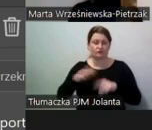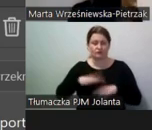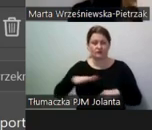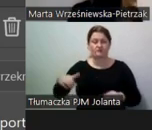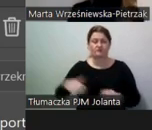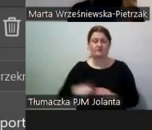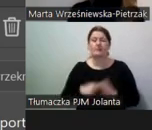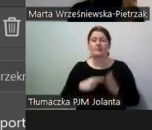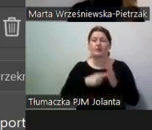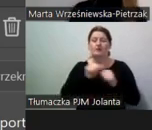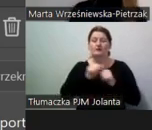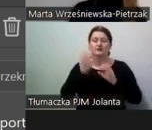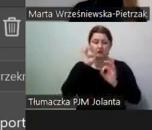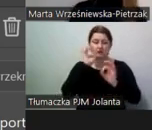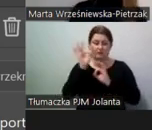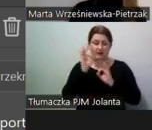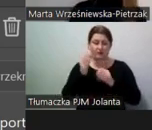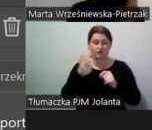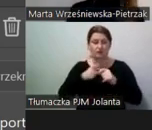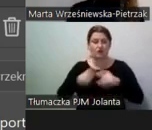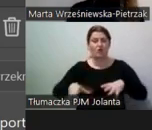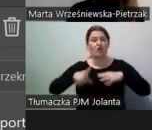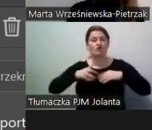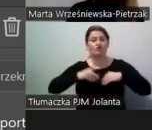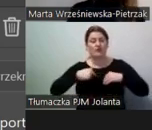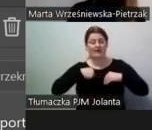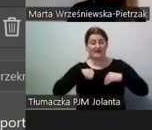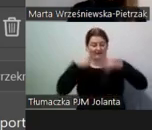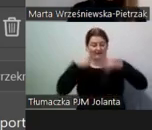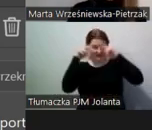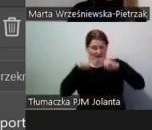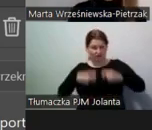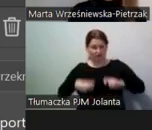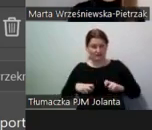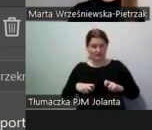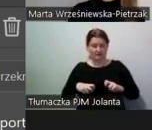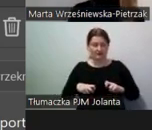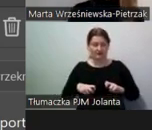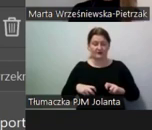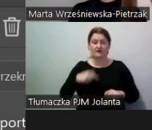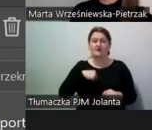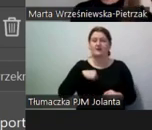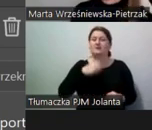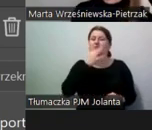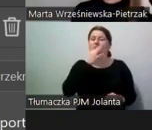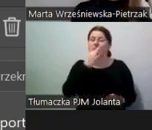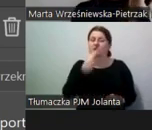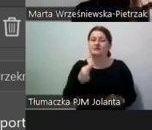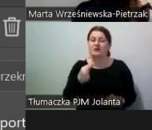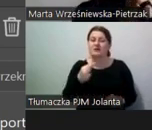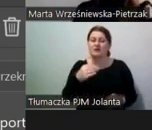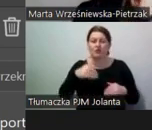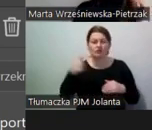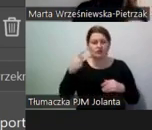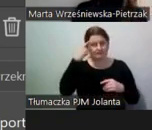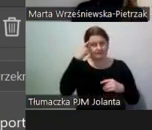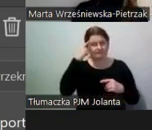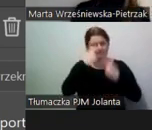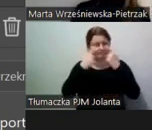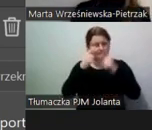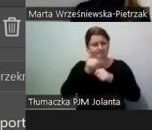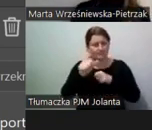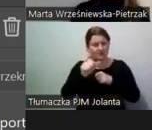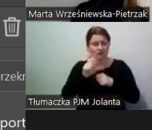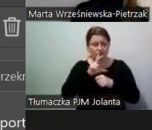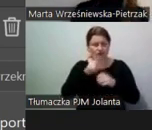taka informacja, którą otrzymuje diagnosta. Ja pozwolę sobie zadać tak pytanie, które może pojawia się w Państwa głowie, czy to znaczy,